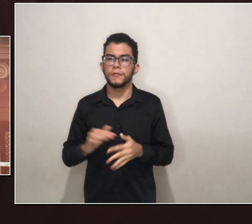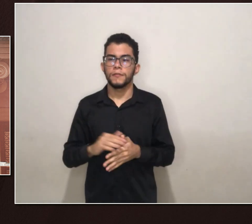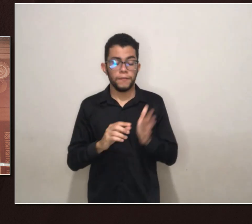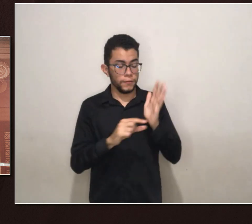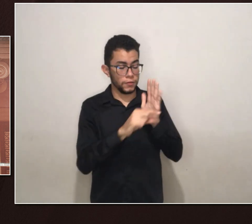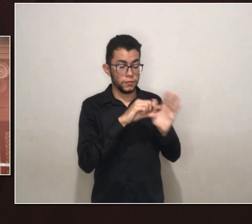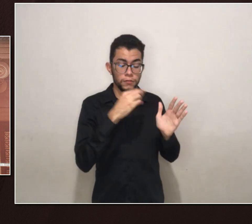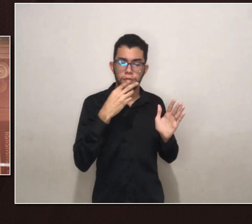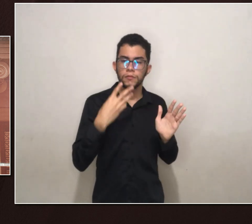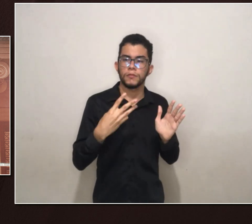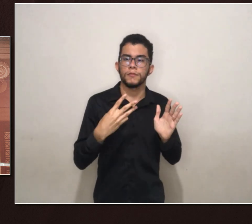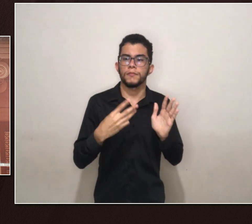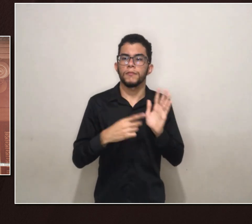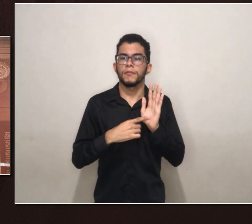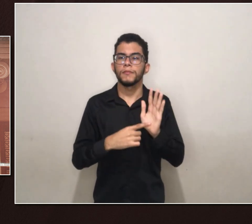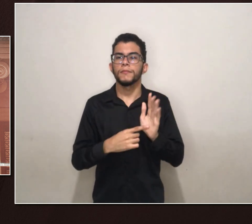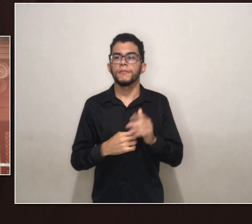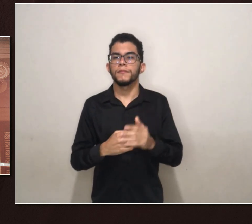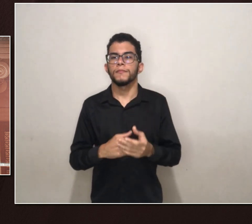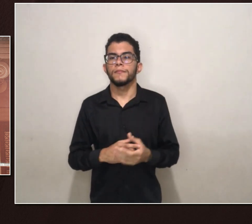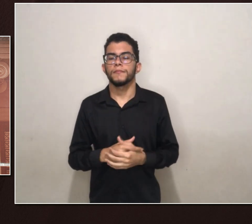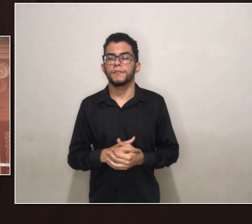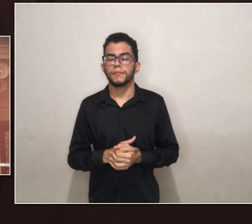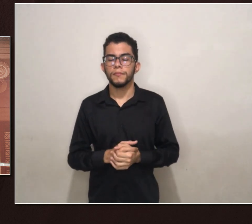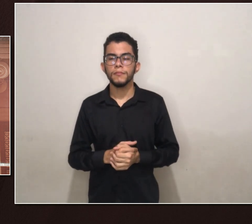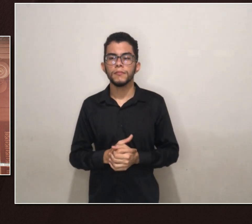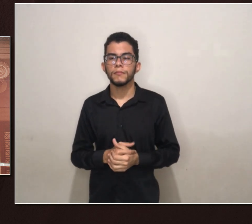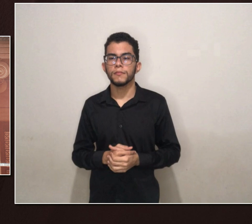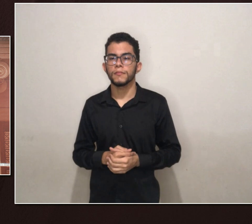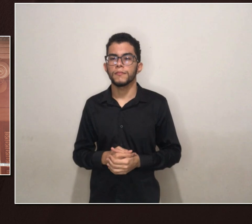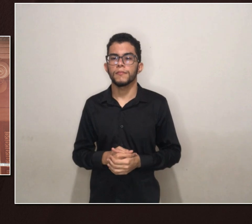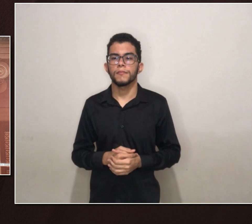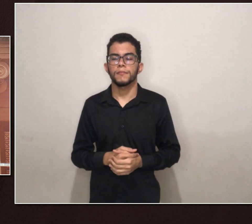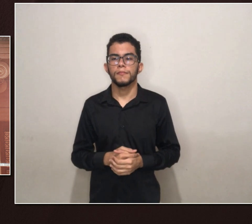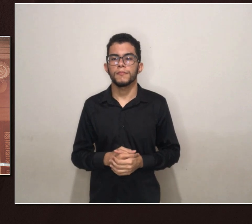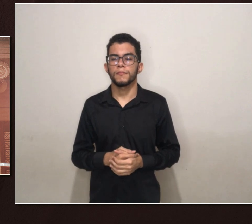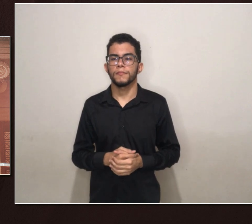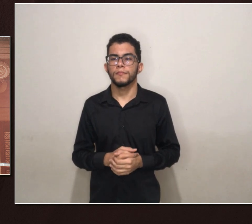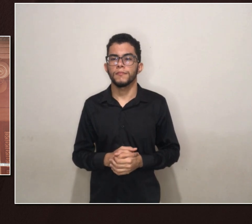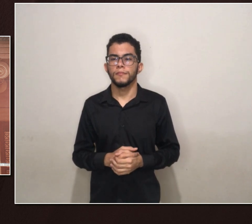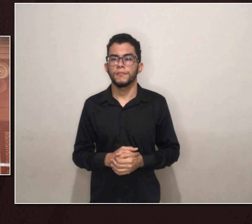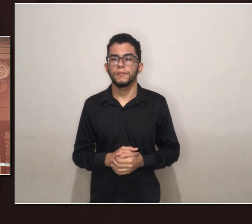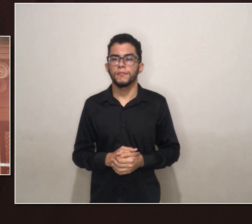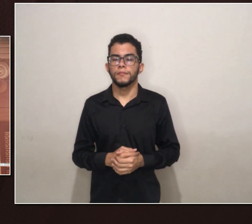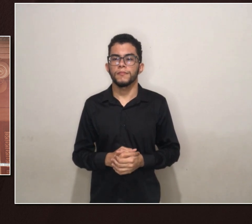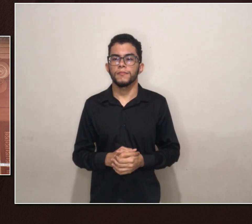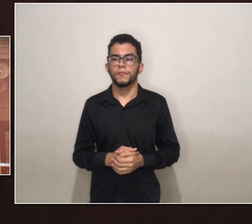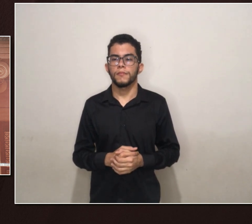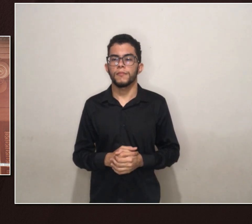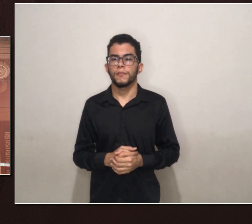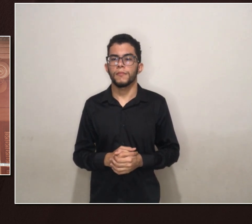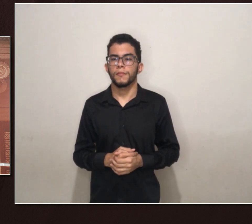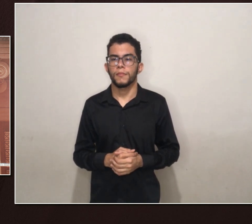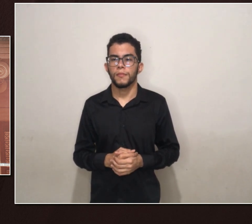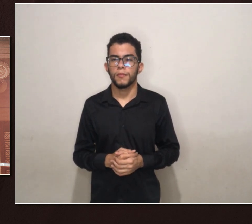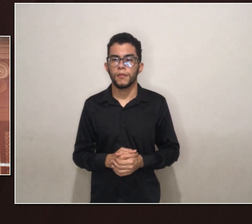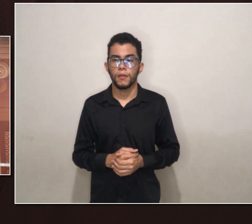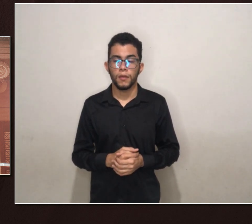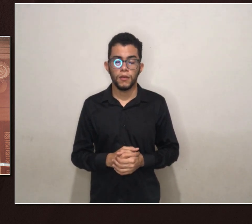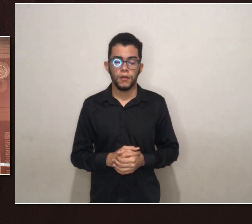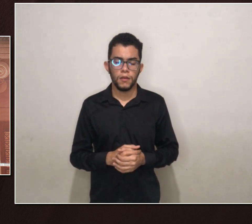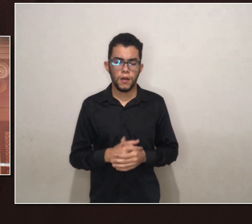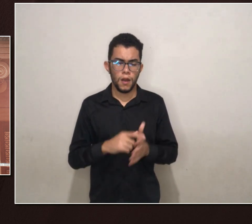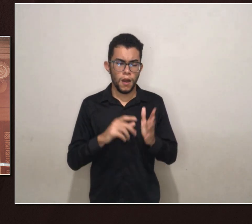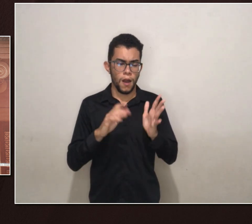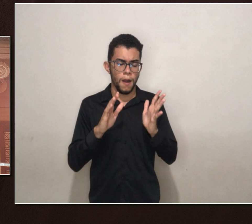a característica de um livro profético e simbólico. Está no volume 1, página 11,